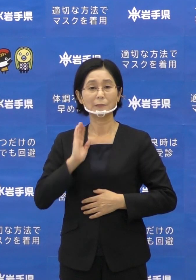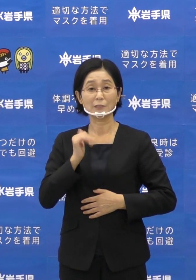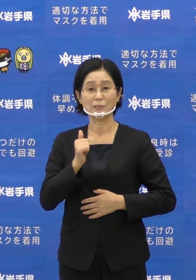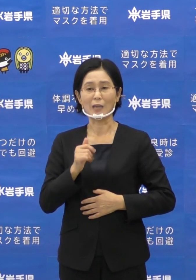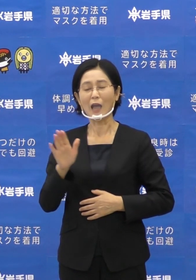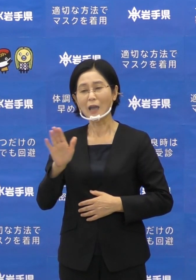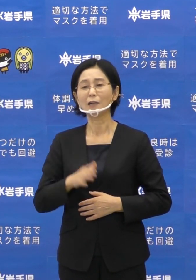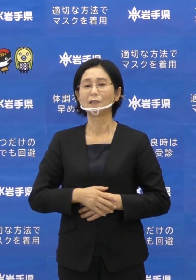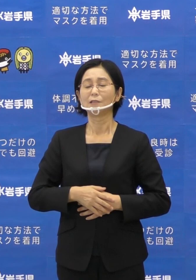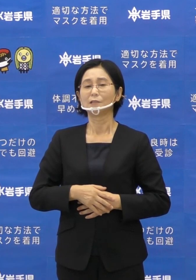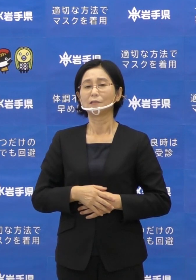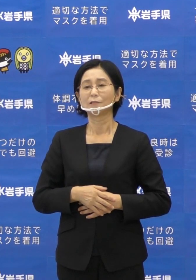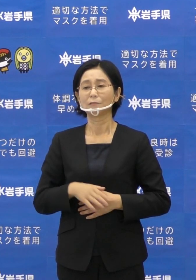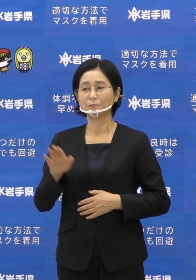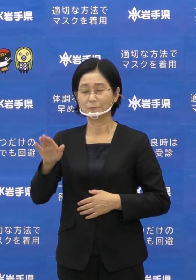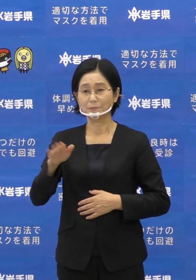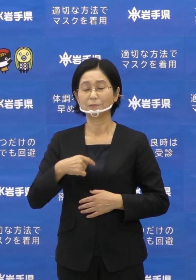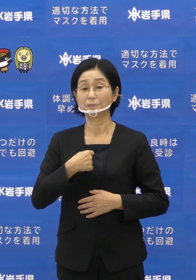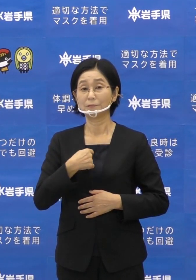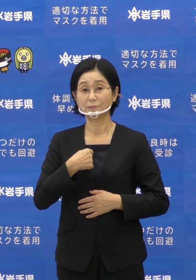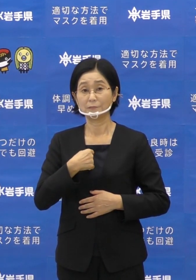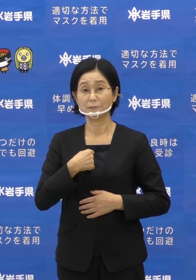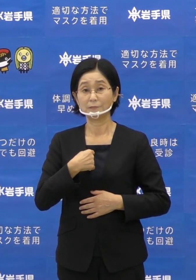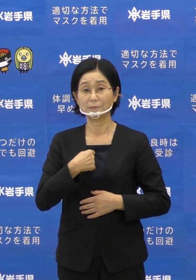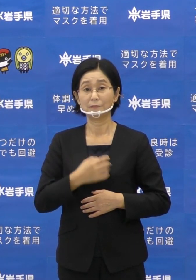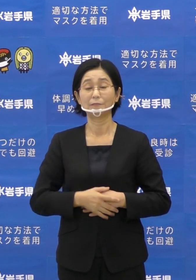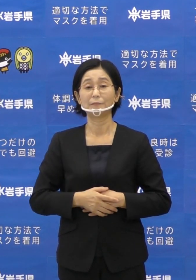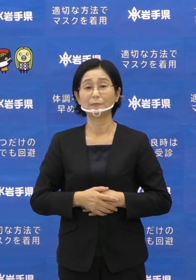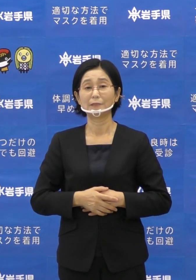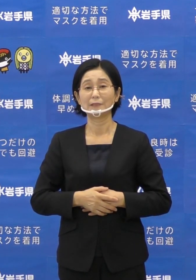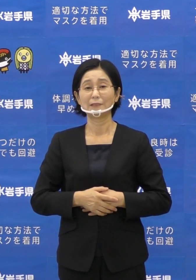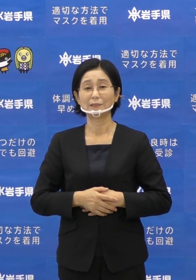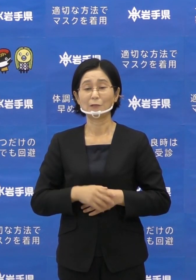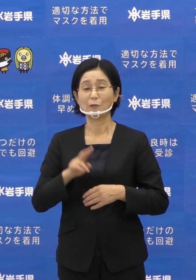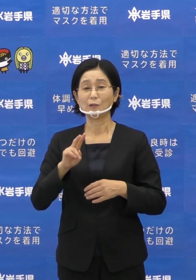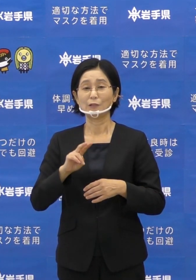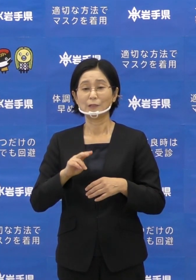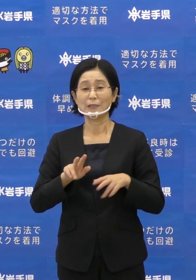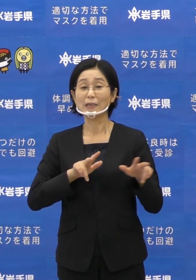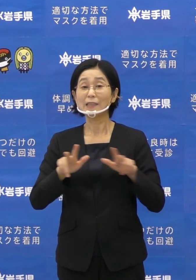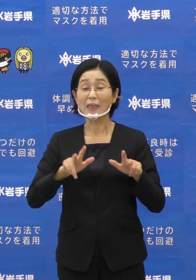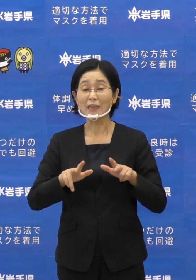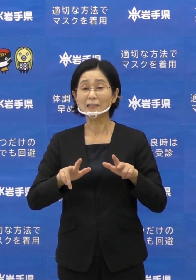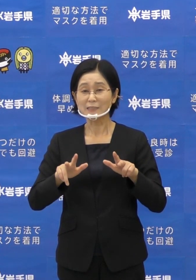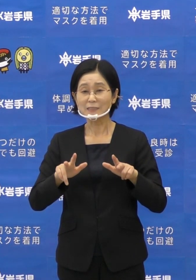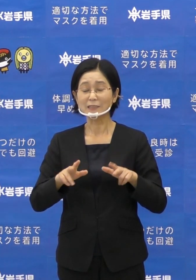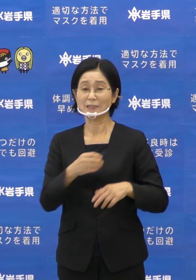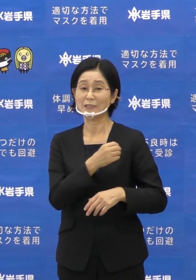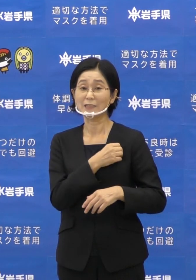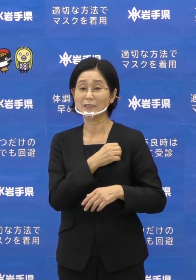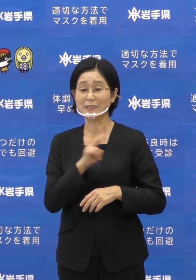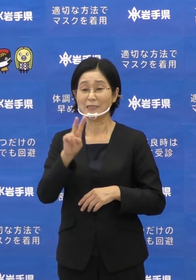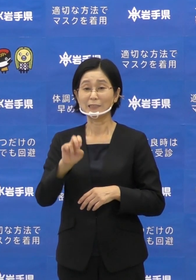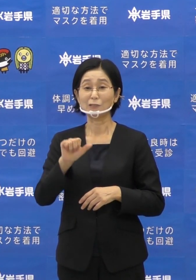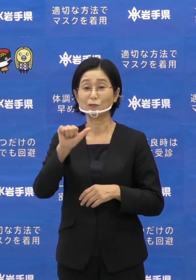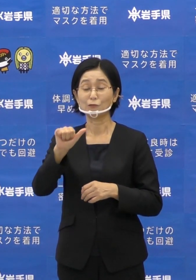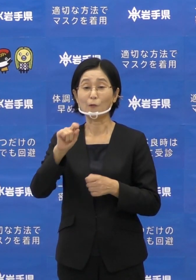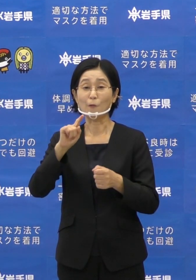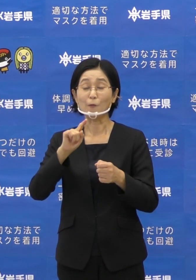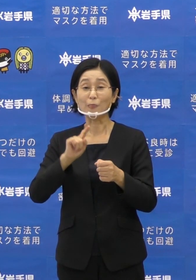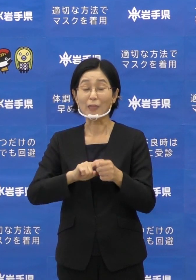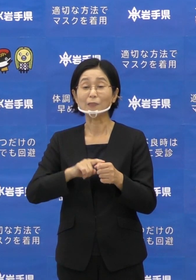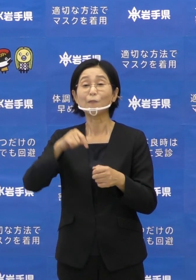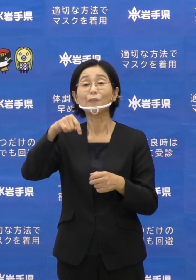そこはね申し訳ないけど、私の25年間の政治生活の中でスターウォーズに例えるっていうのはも